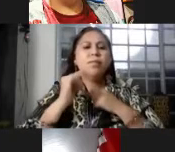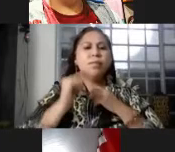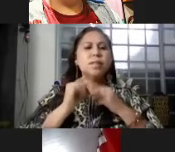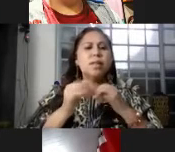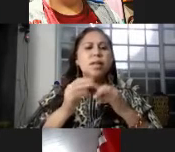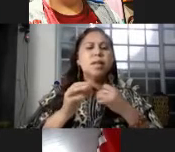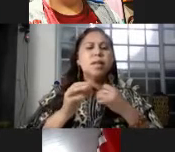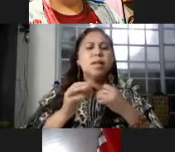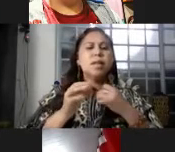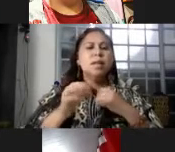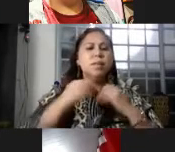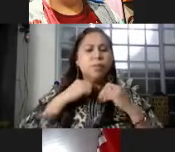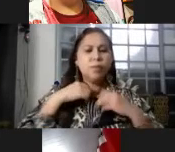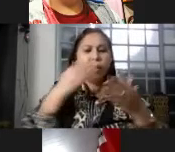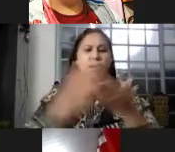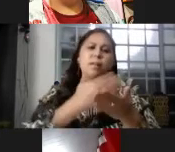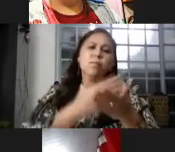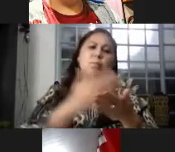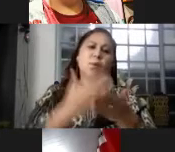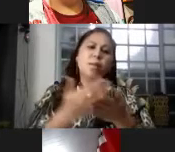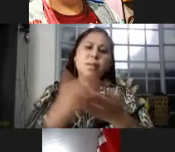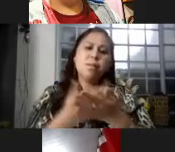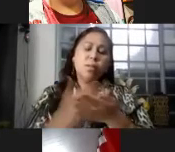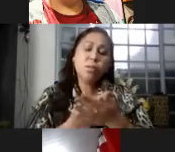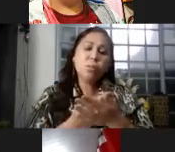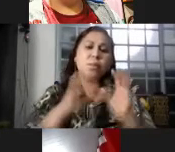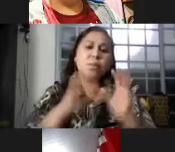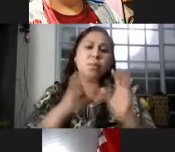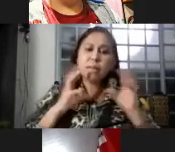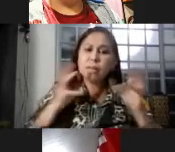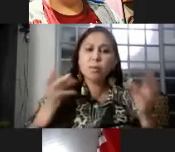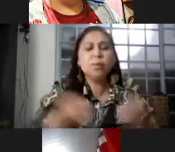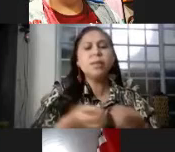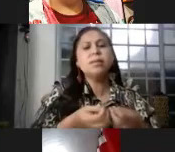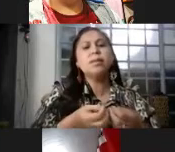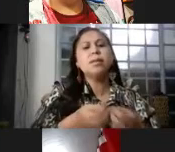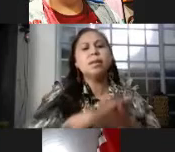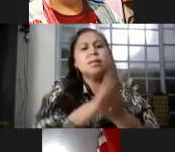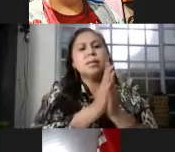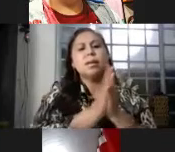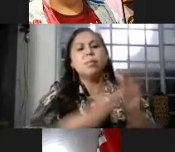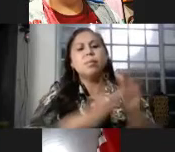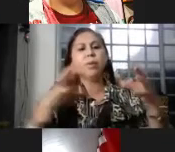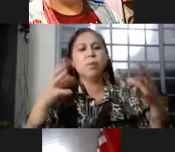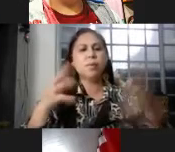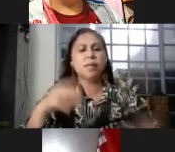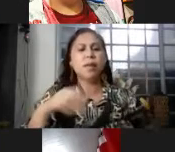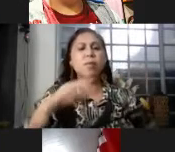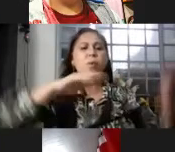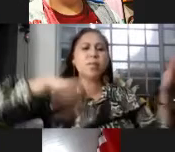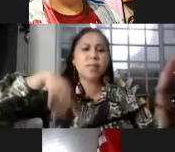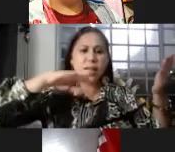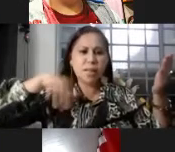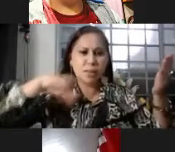Se você não tiver aquela sua programação de estudo dentro de todo esse campo de coisa, né, como